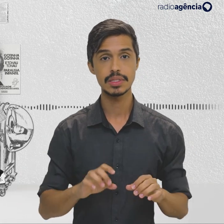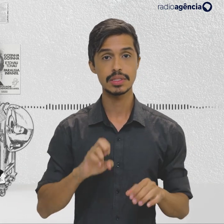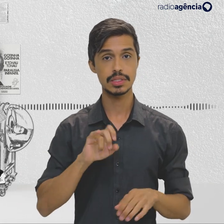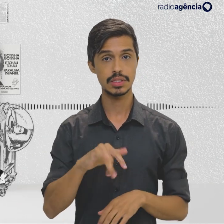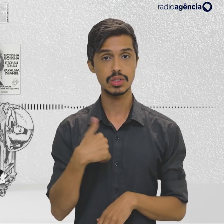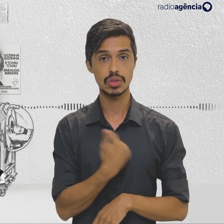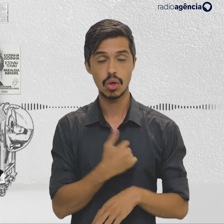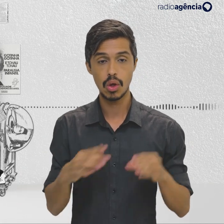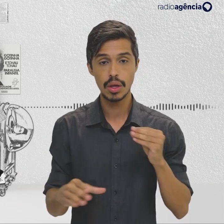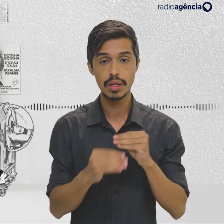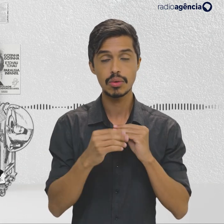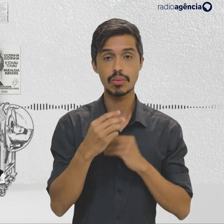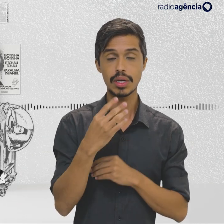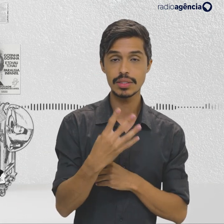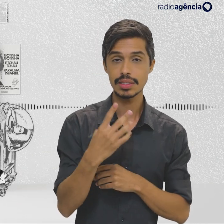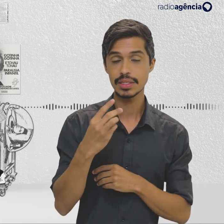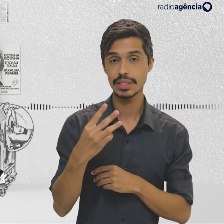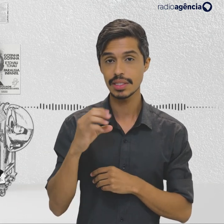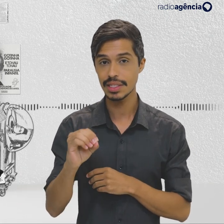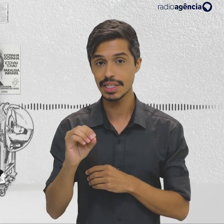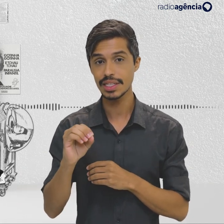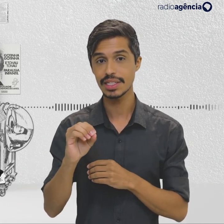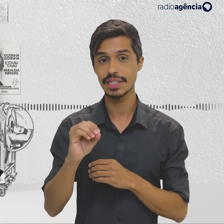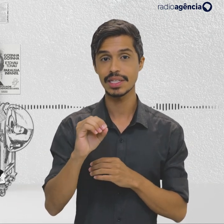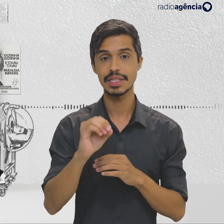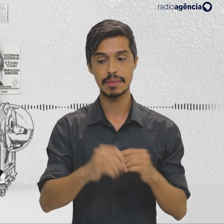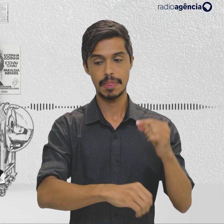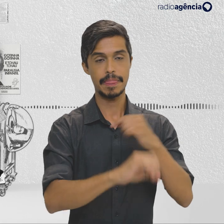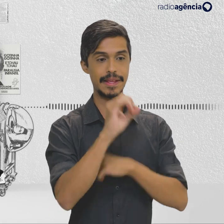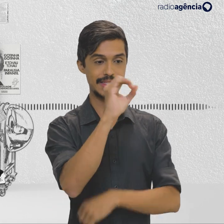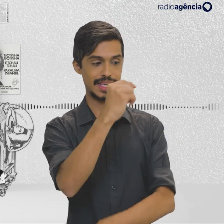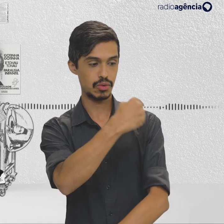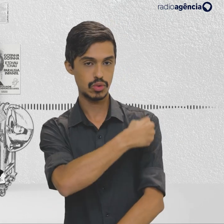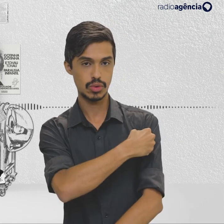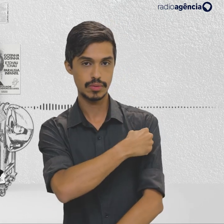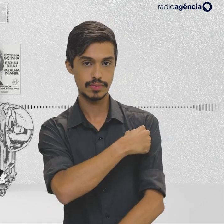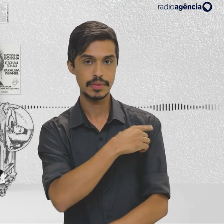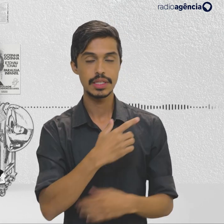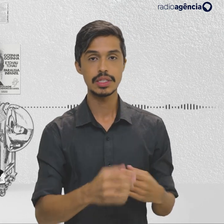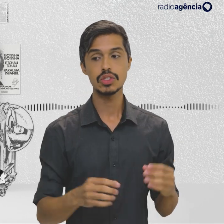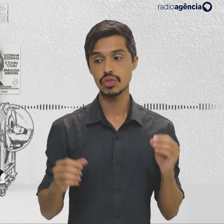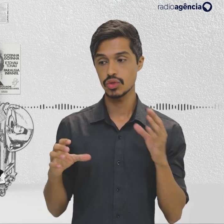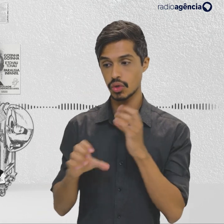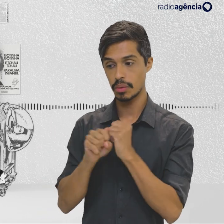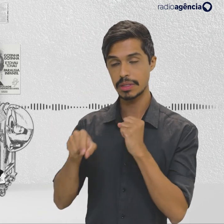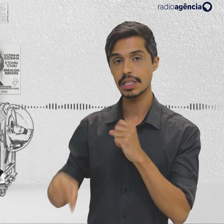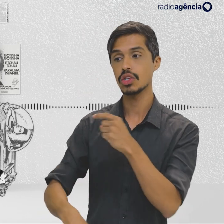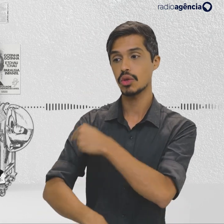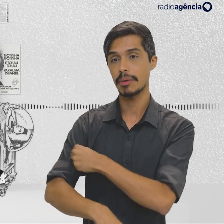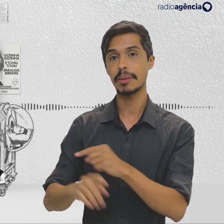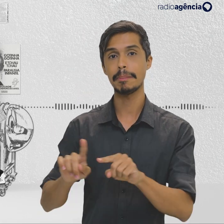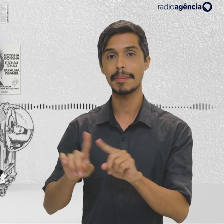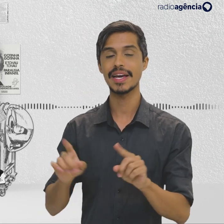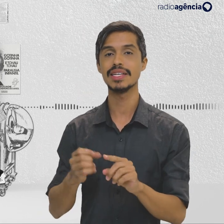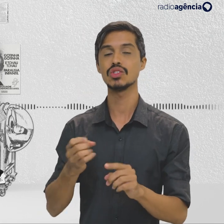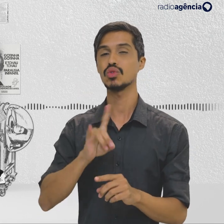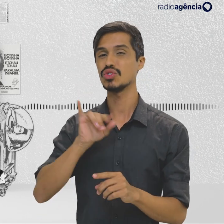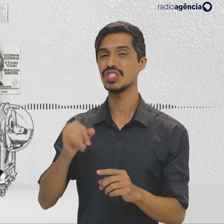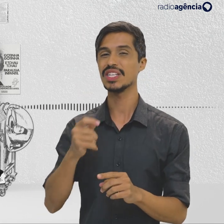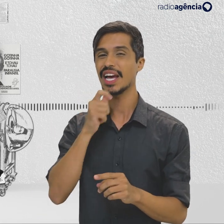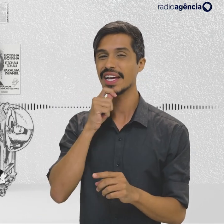gente Toma os 43 que não tomaram nenhuma dose de vacina com aquelas que tomaram mas estão com a